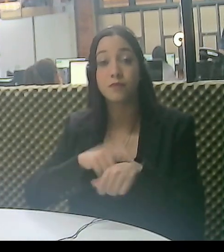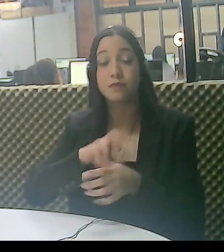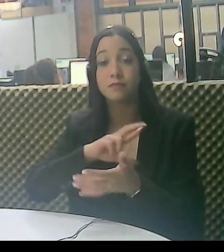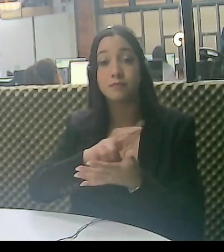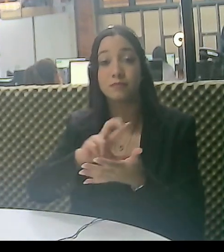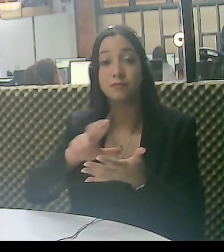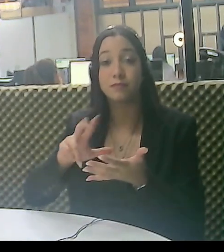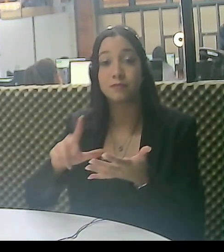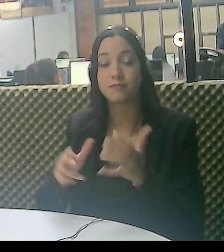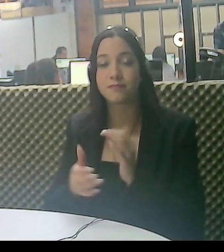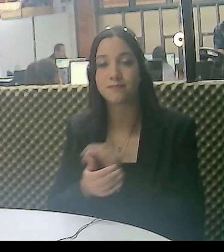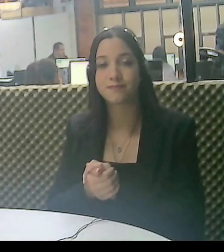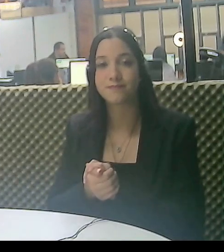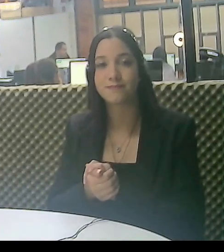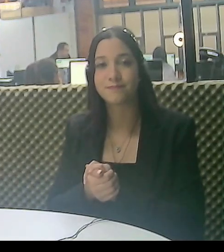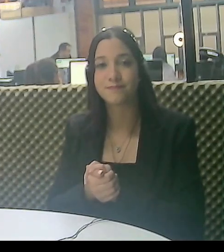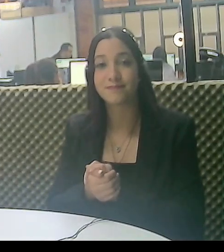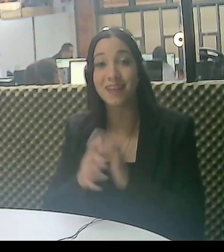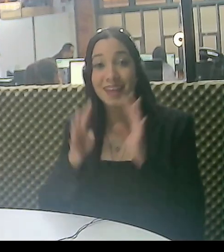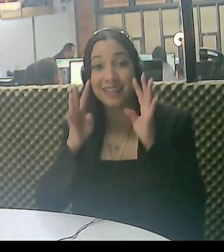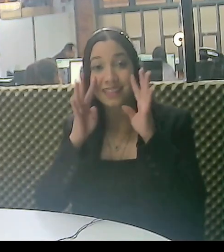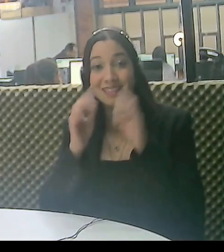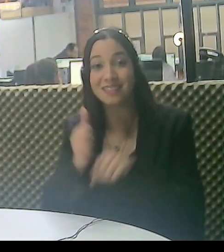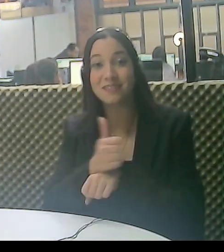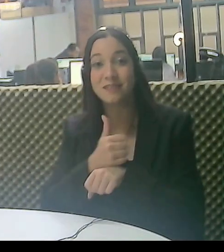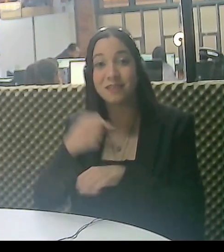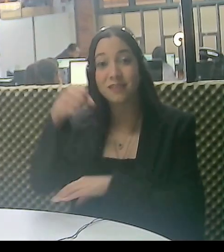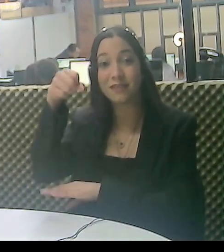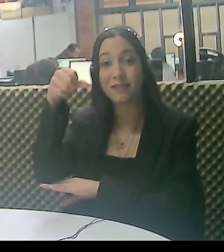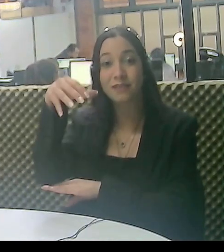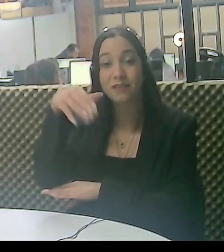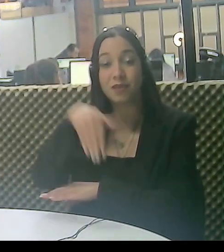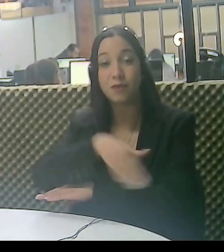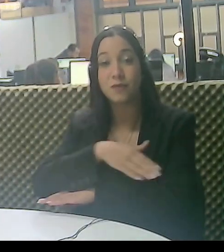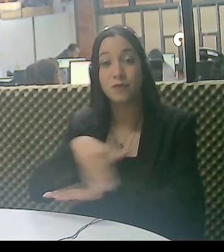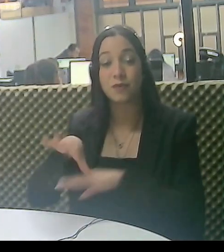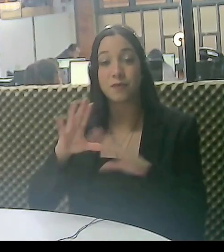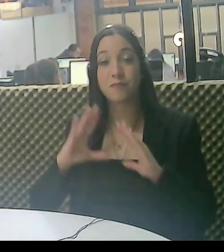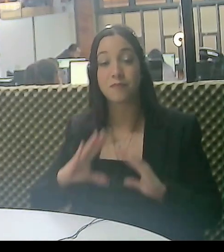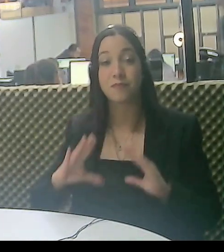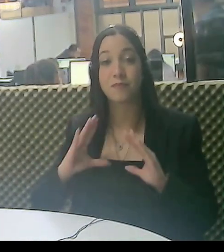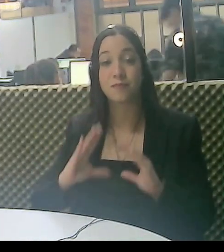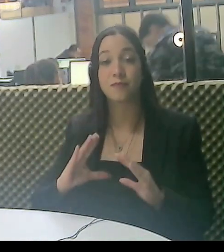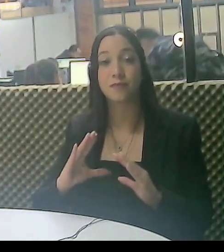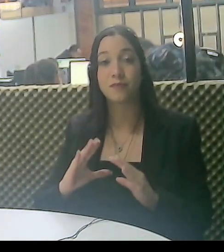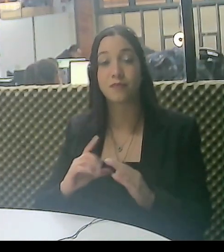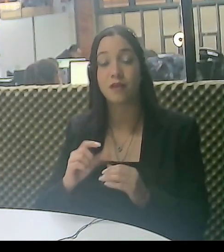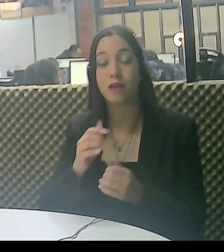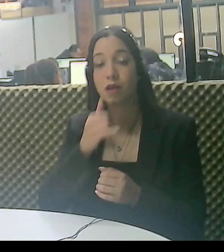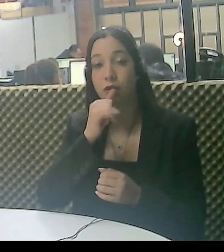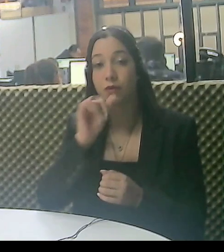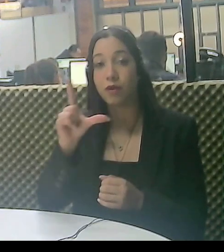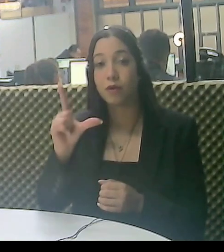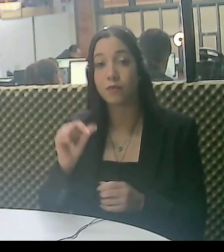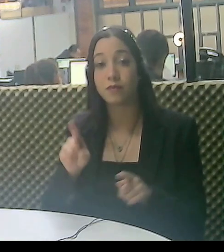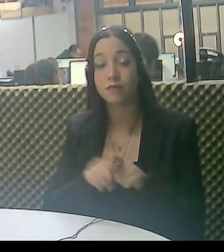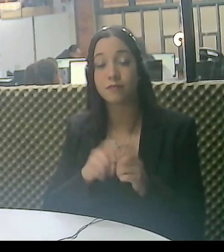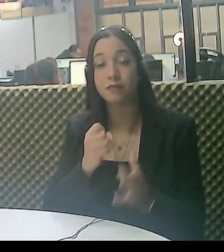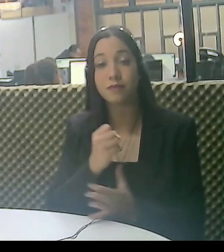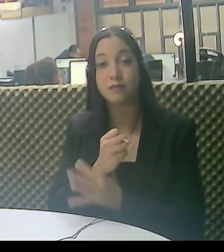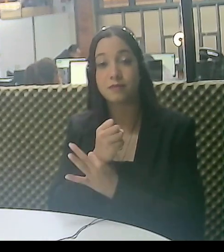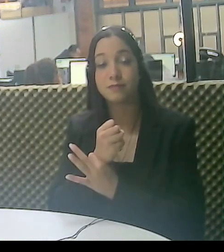salas de vacina. E atenção, tem melhorias na iluminação pública que garantem mais economia e segurança.